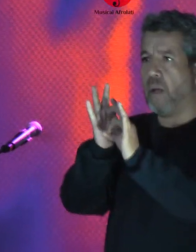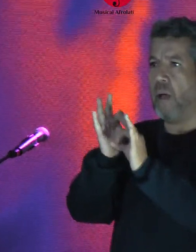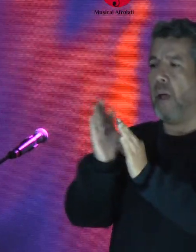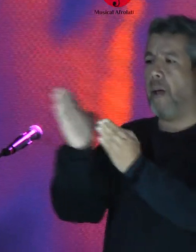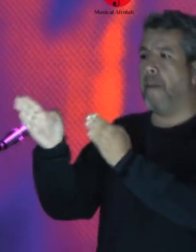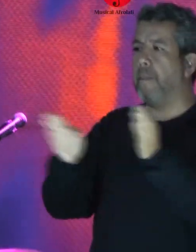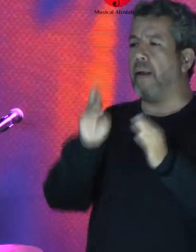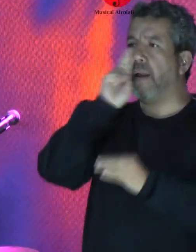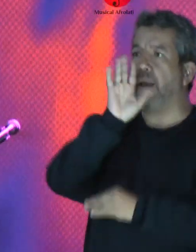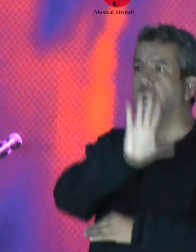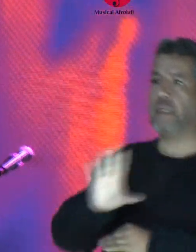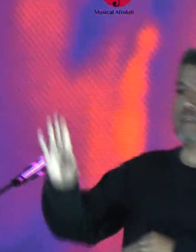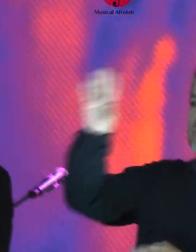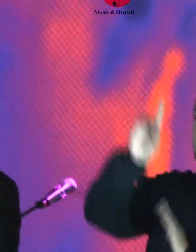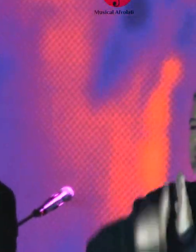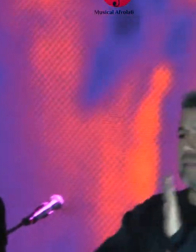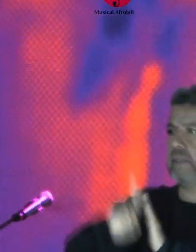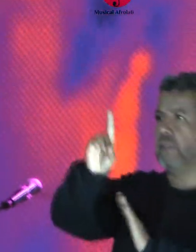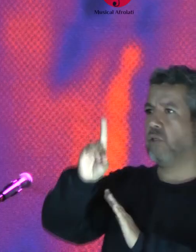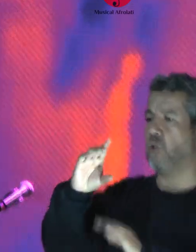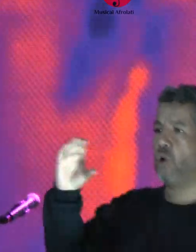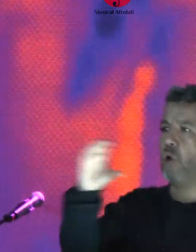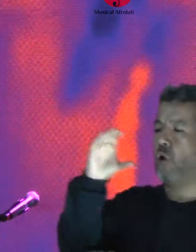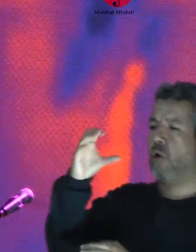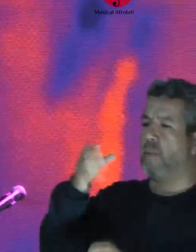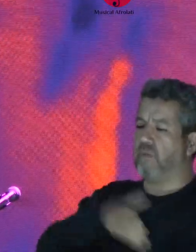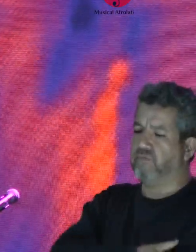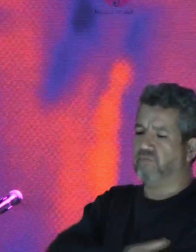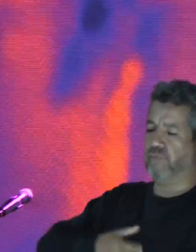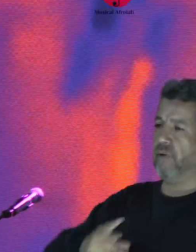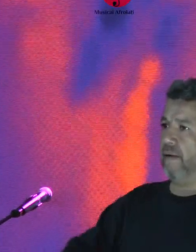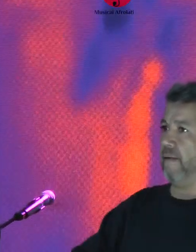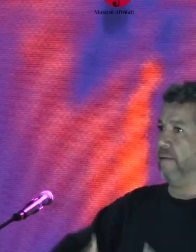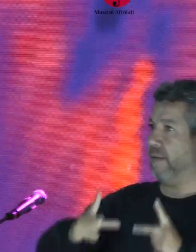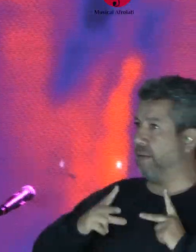de Desarrollo Colombia Potencia de la Vida,